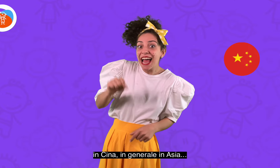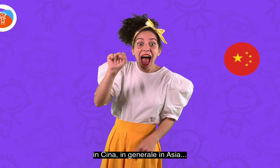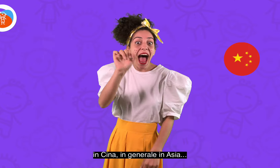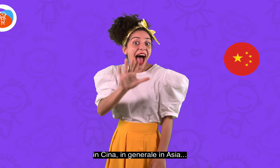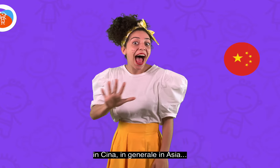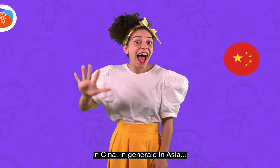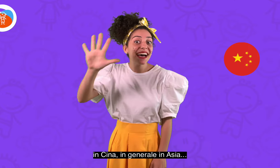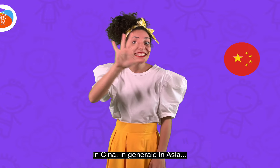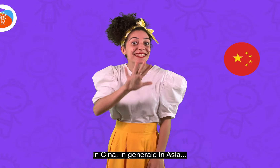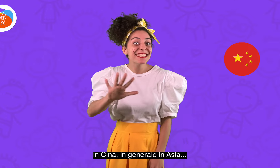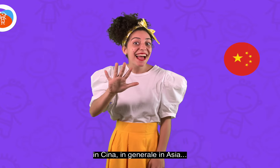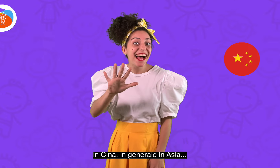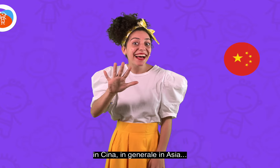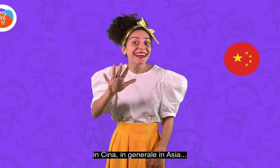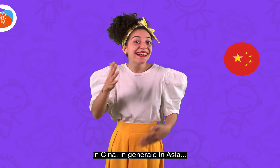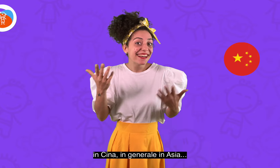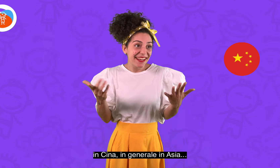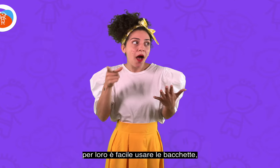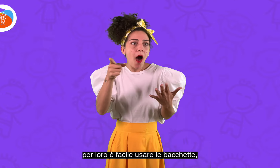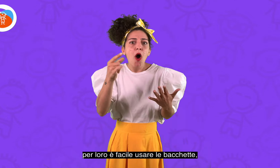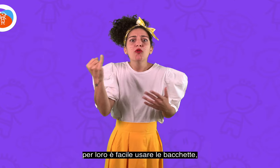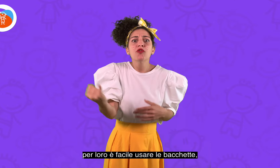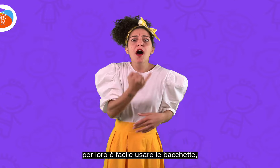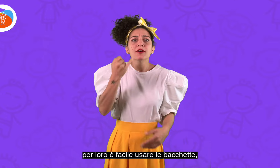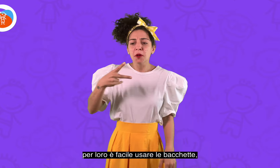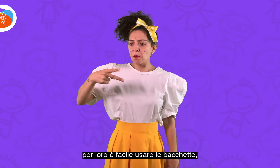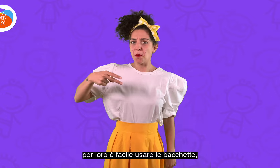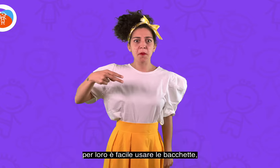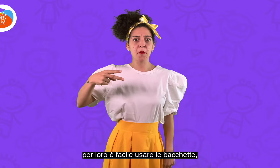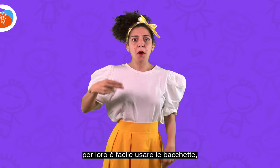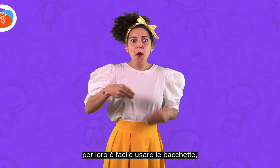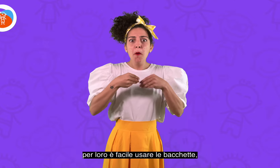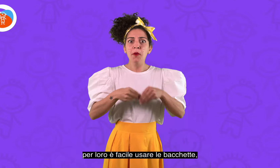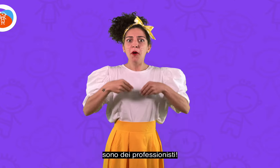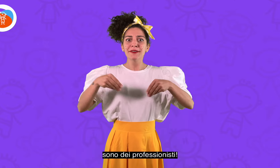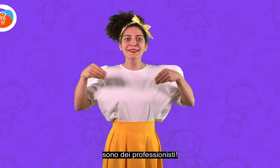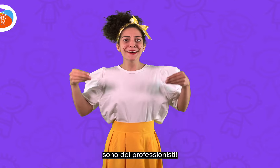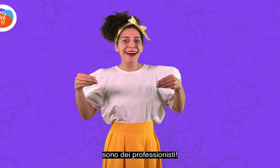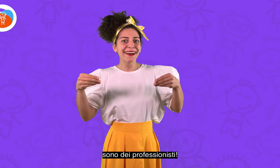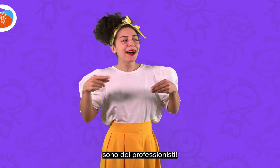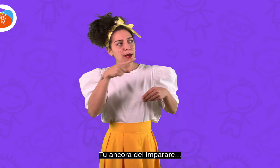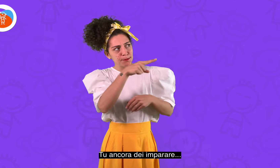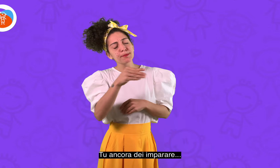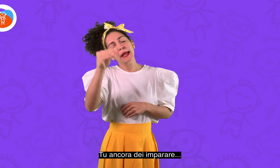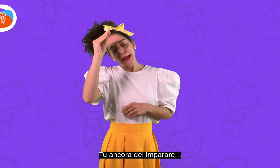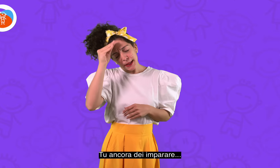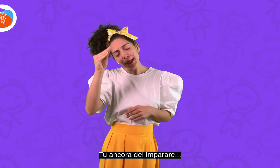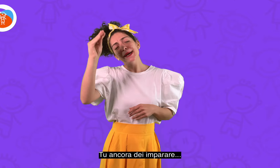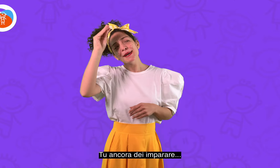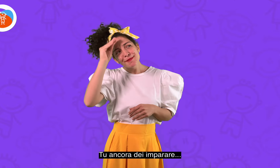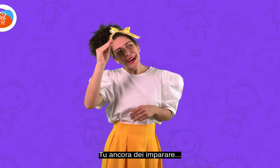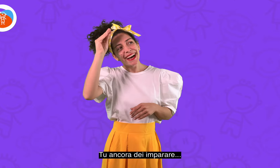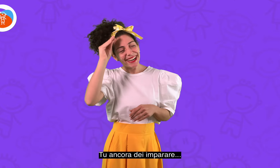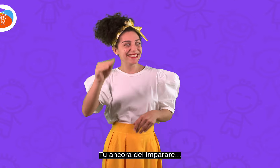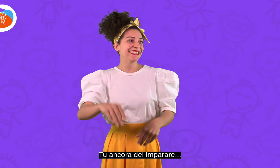In Cina, in generale in Asia Per loro è facile usare le bacchette Sono dei professionisti Tu ancora devi imparare!